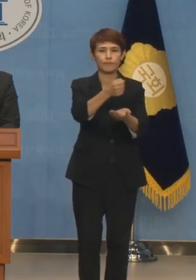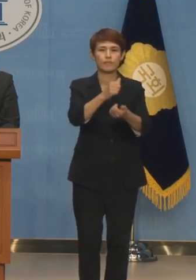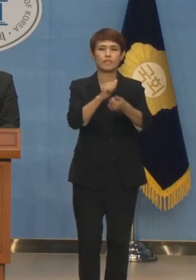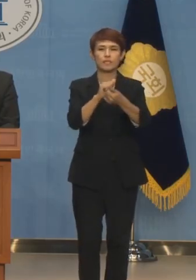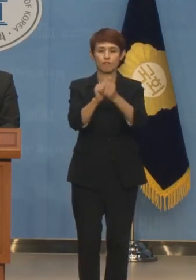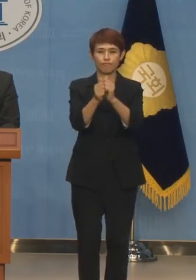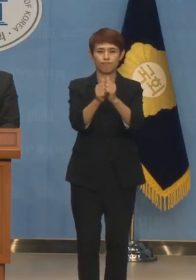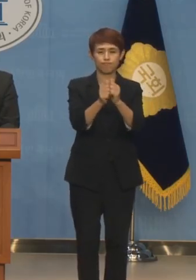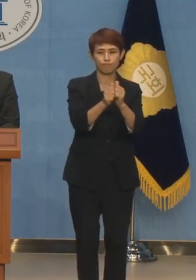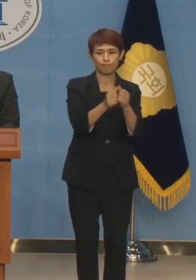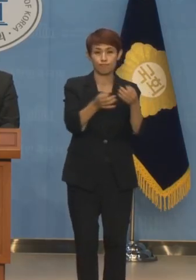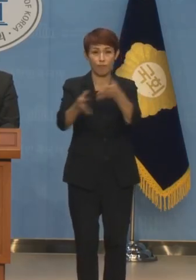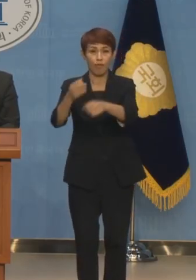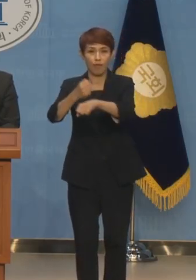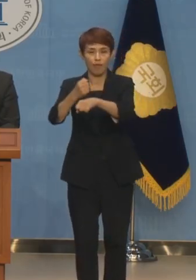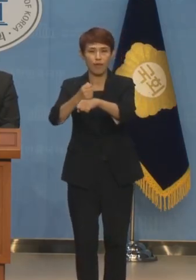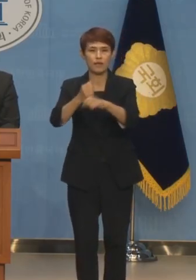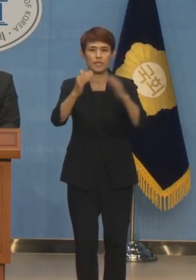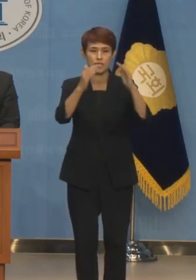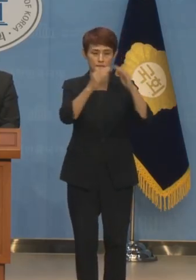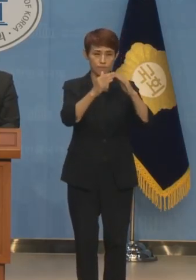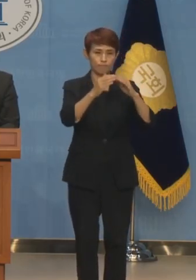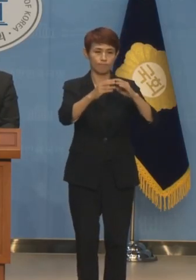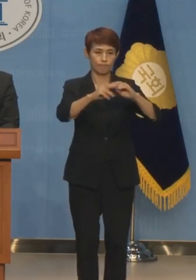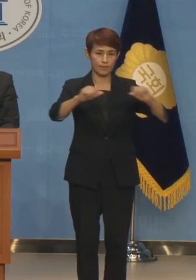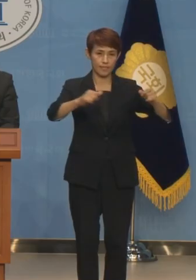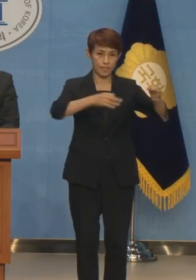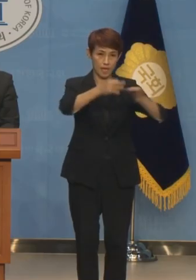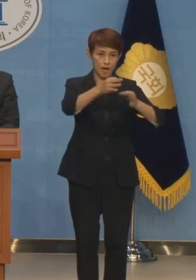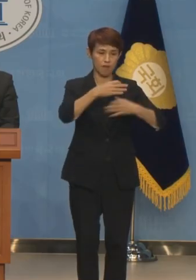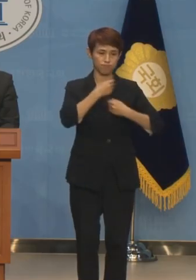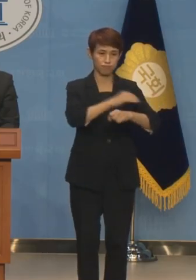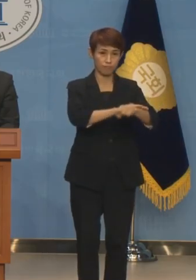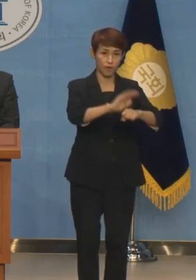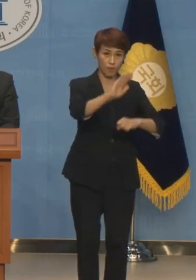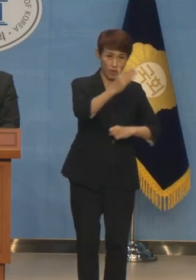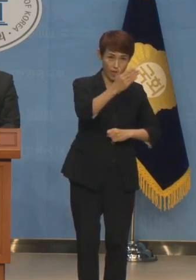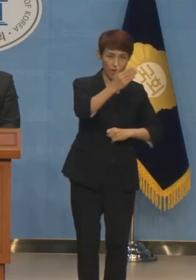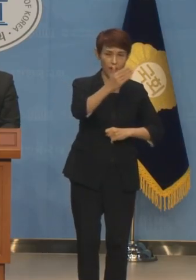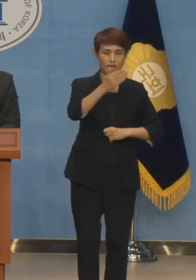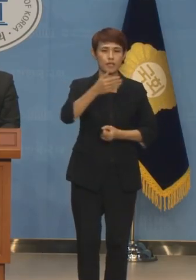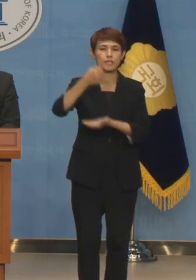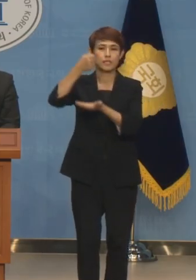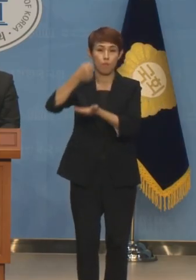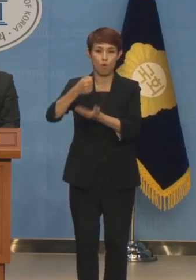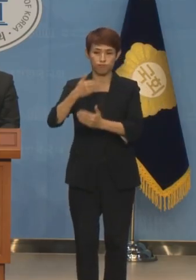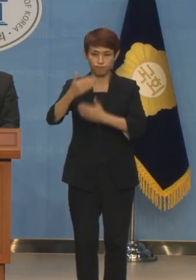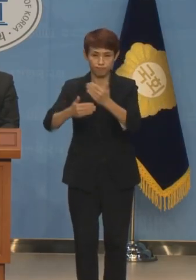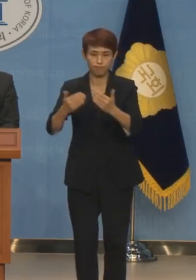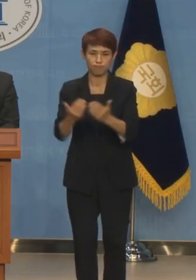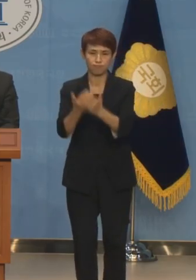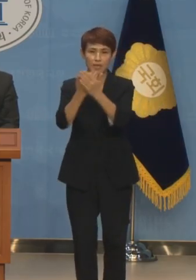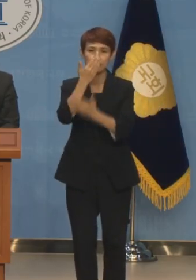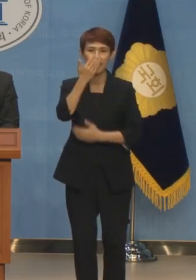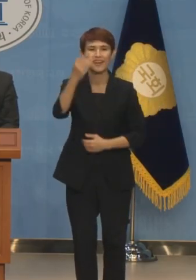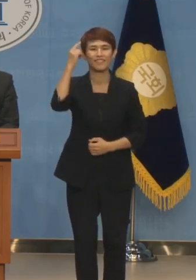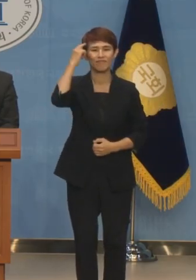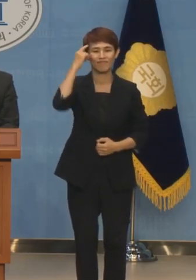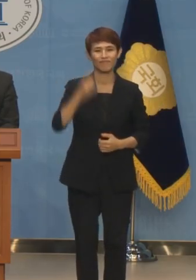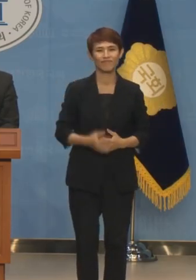유입되어 부동산 시장이 안정화되면서도 자본시장이 한 단계 거듭날 수 있다고